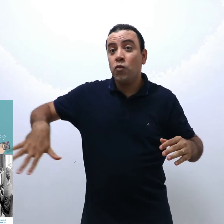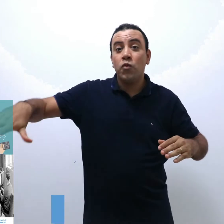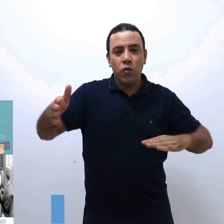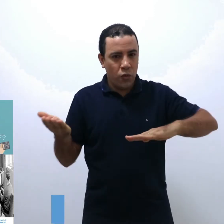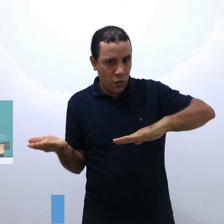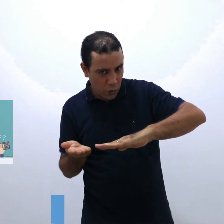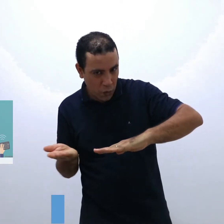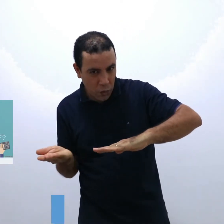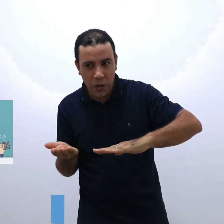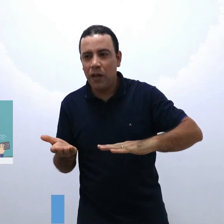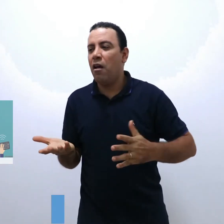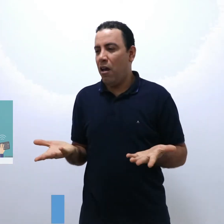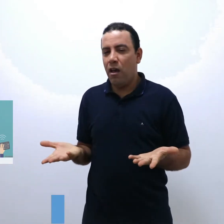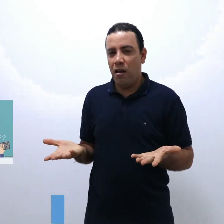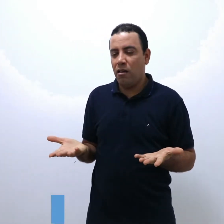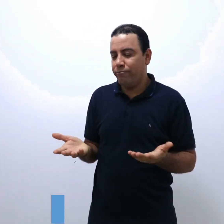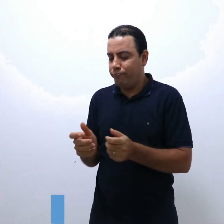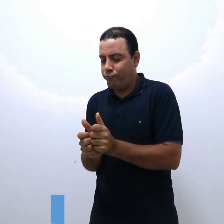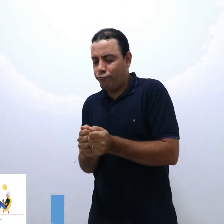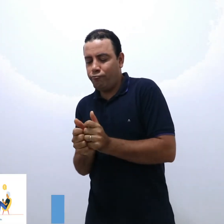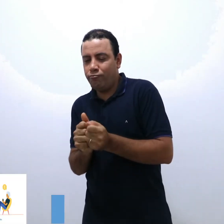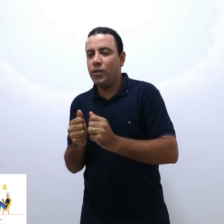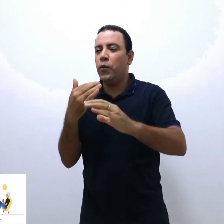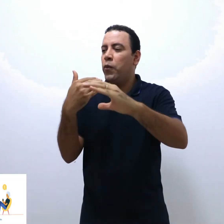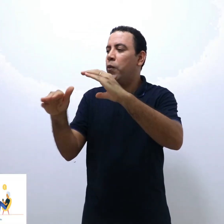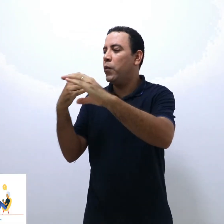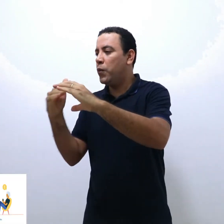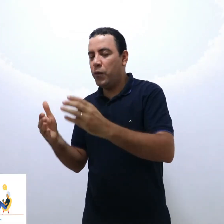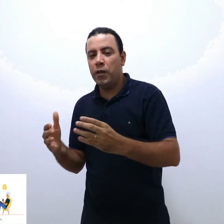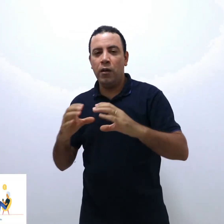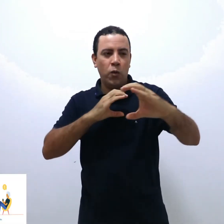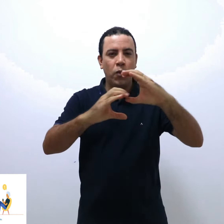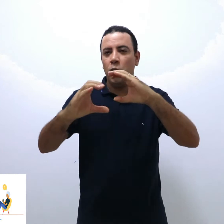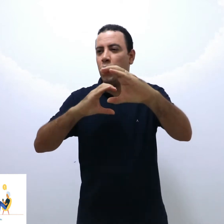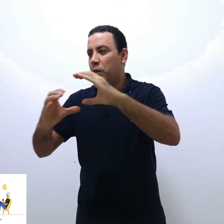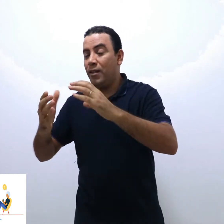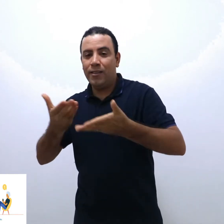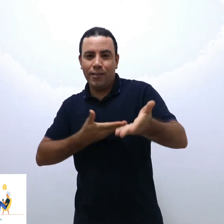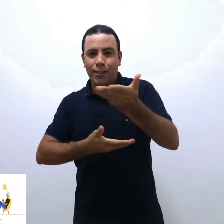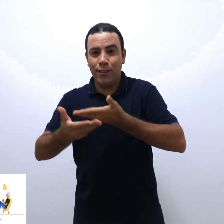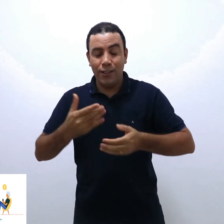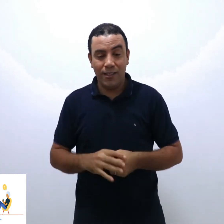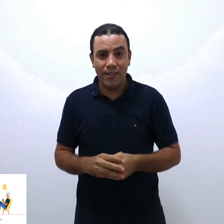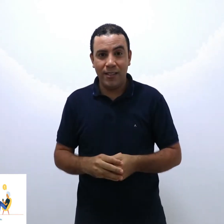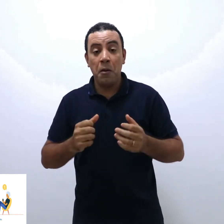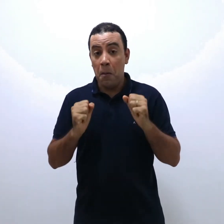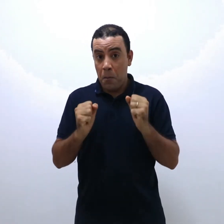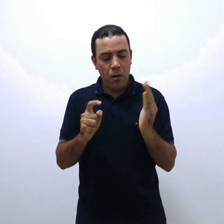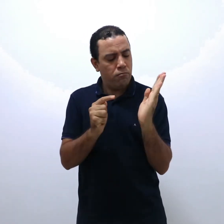Então, atualmente estamos na idade contemporânea. É possível trocar mensagens, e-mails, nos comunicar,